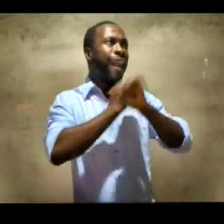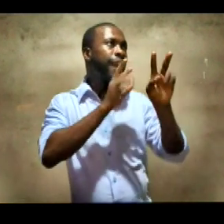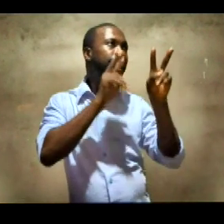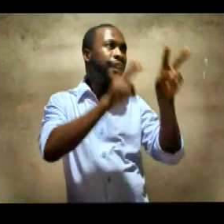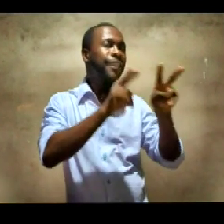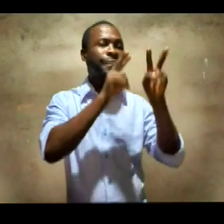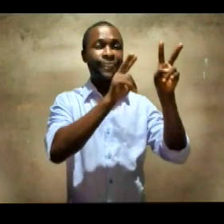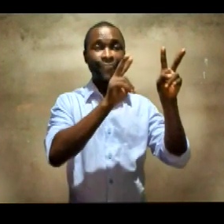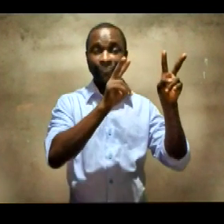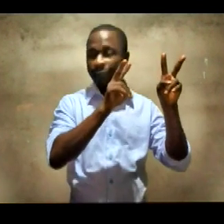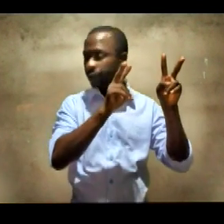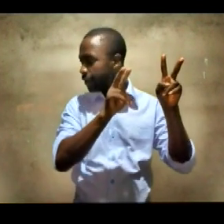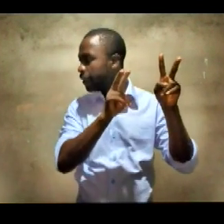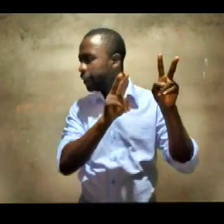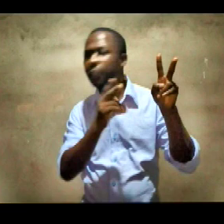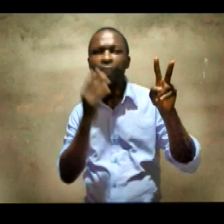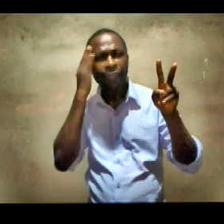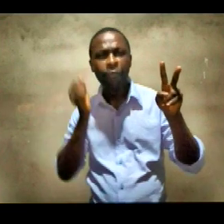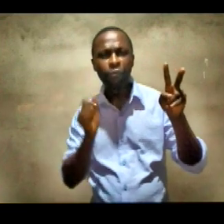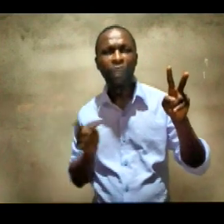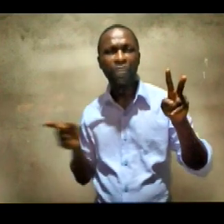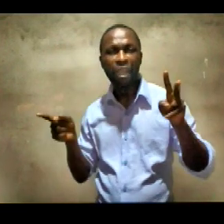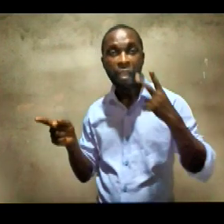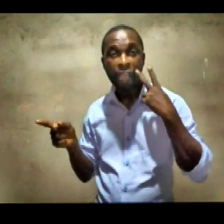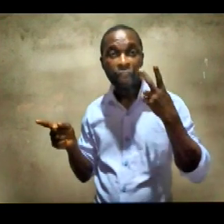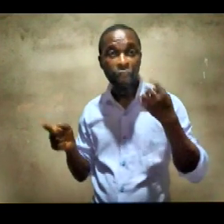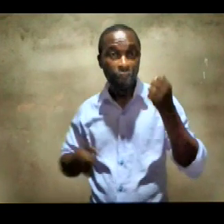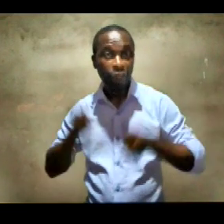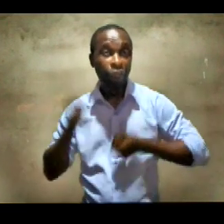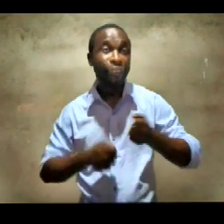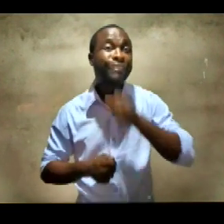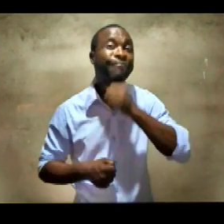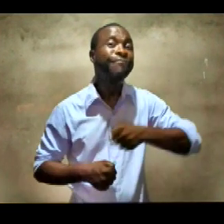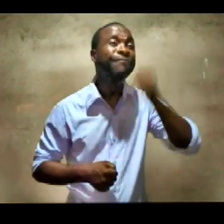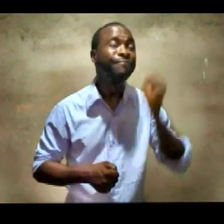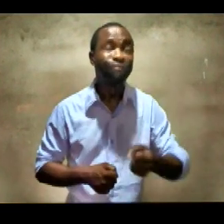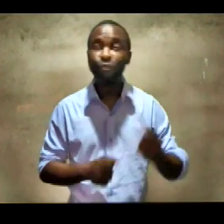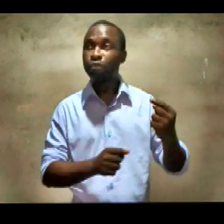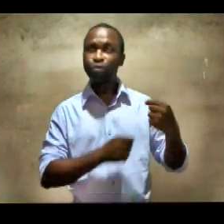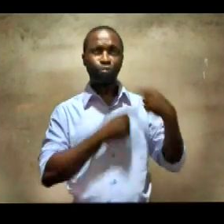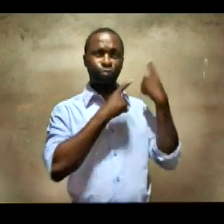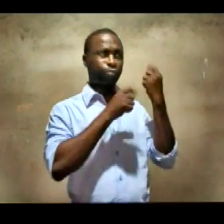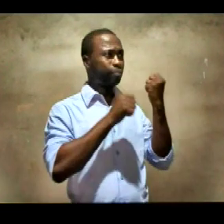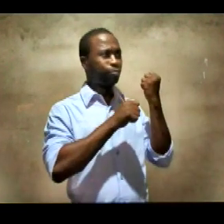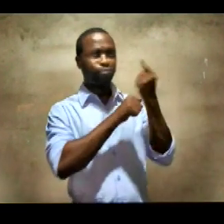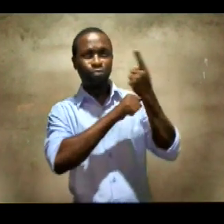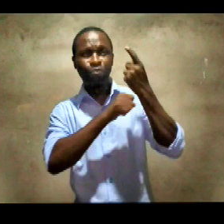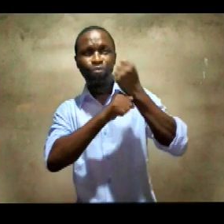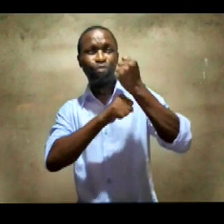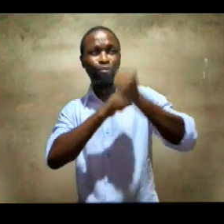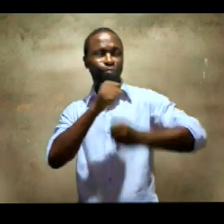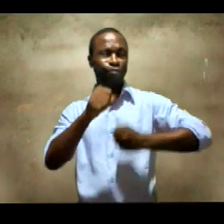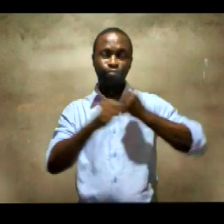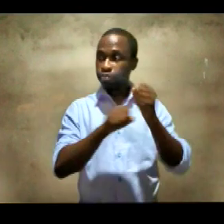Ce taxi gros aura tout donné malgré sa vieillesse, mais l'état de la route a finalement eu raison de lui. Impossible d'aller plus